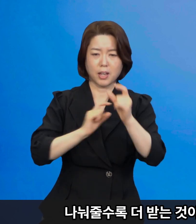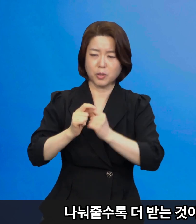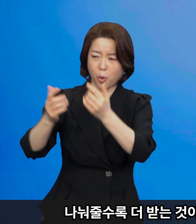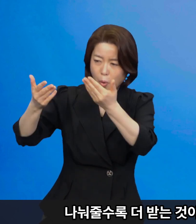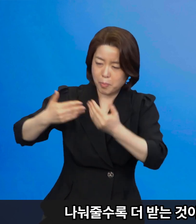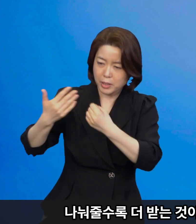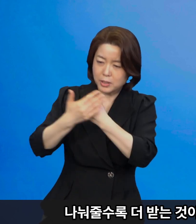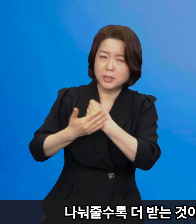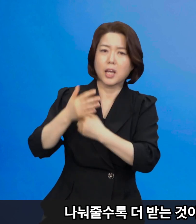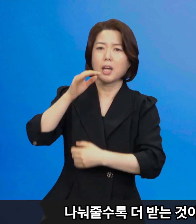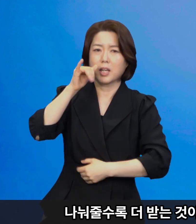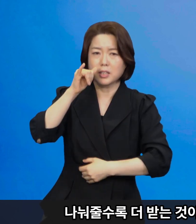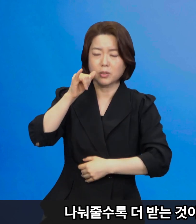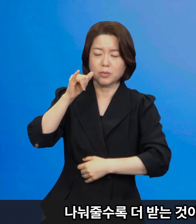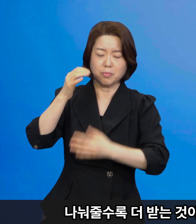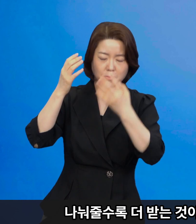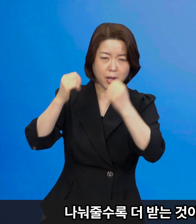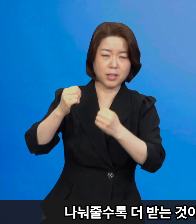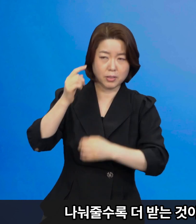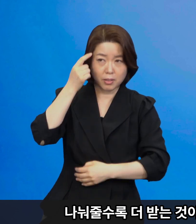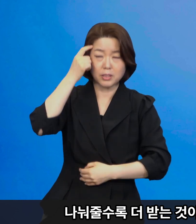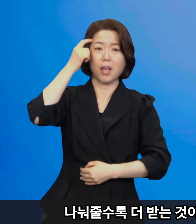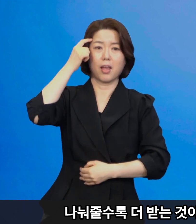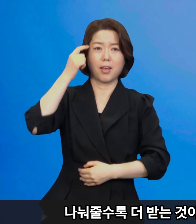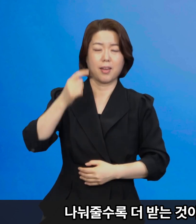많다는 진리를 깨닫게 됩니다.